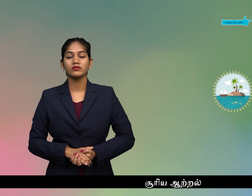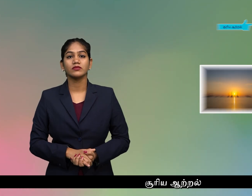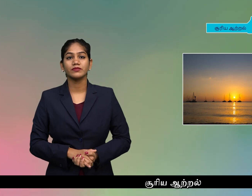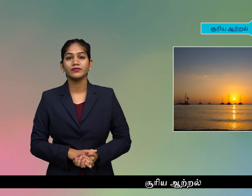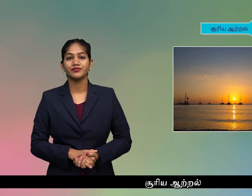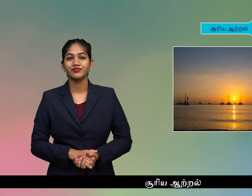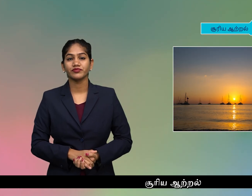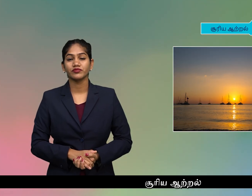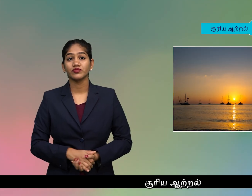சூரிய ஆற்றல்